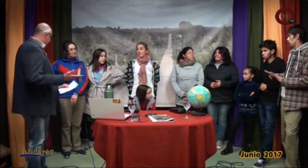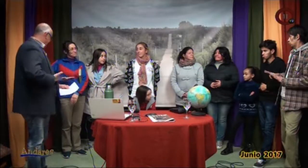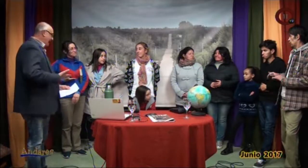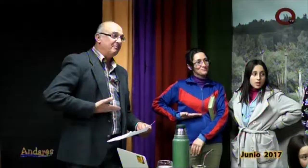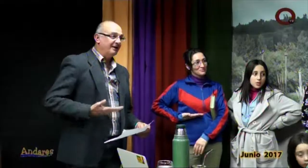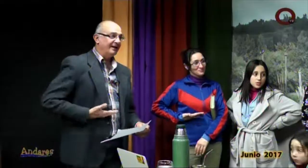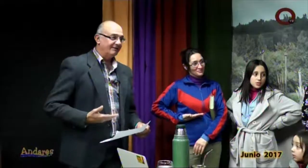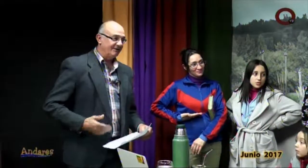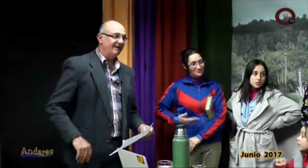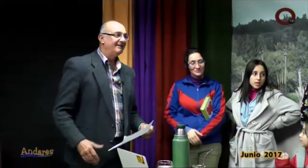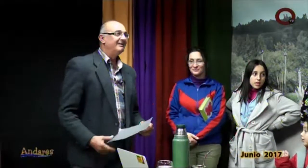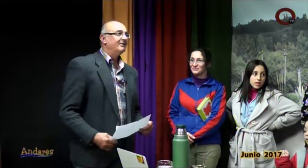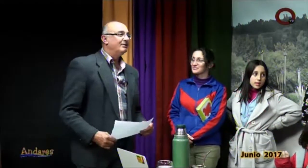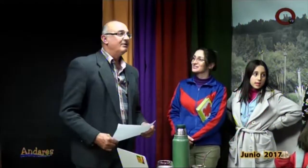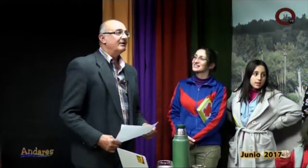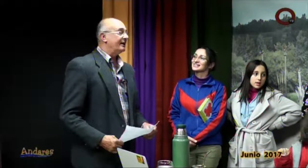Hambre